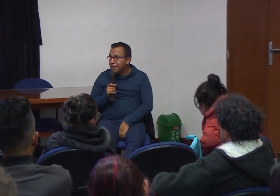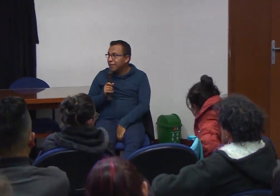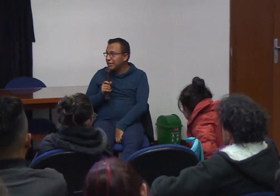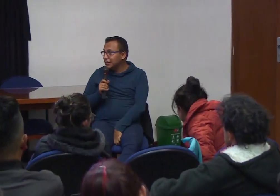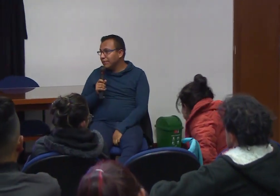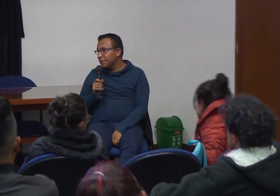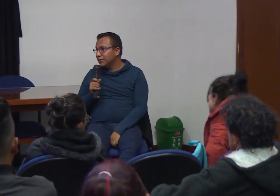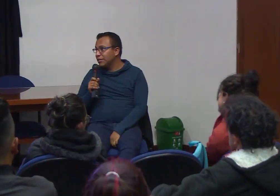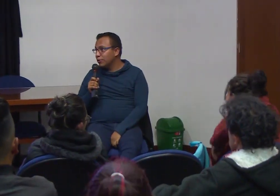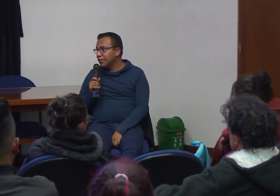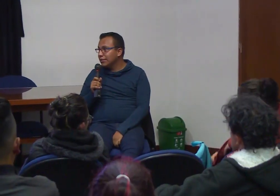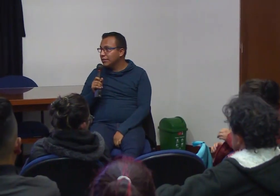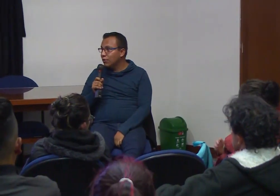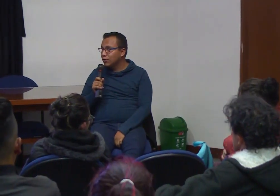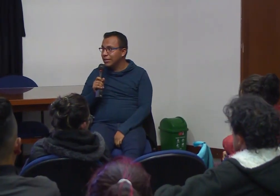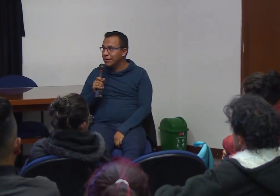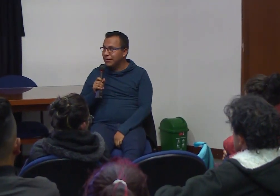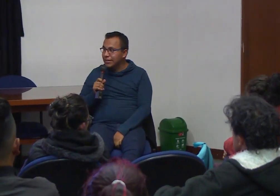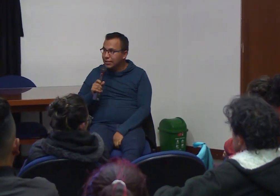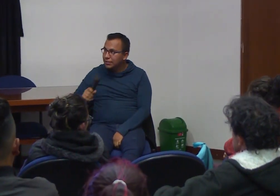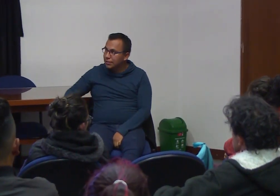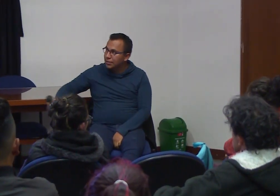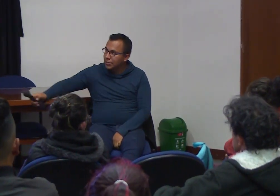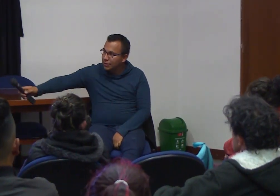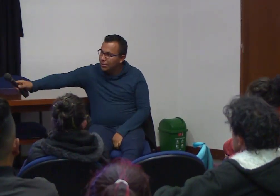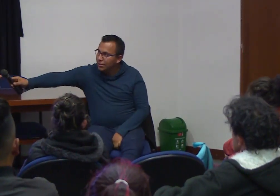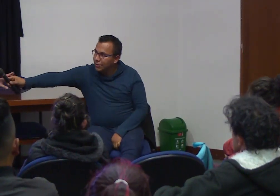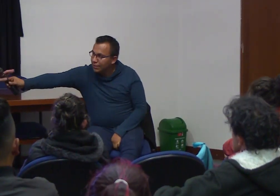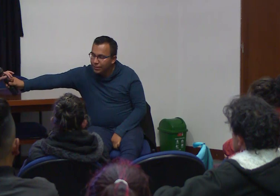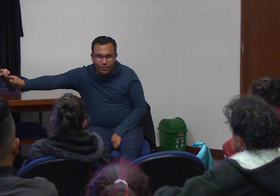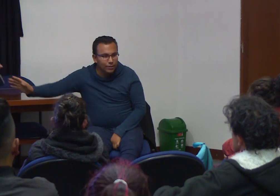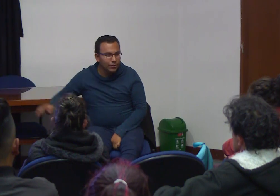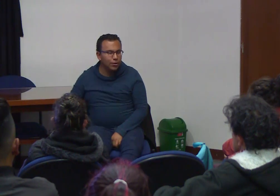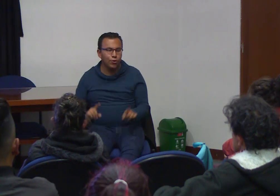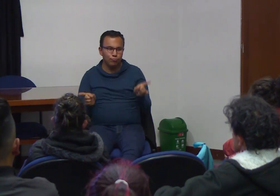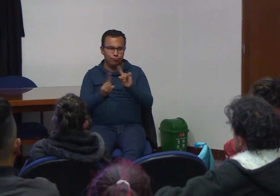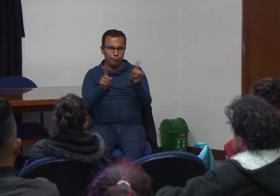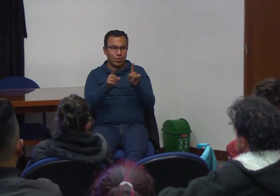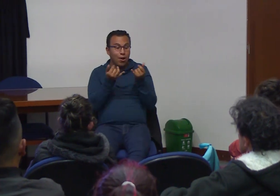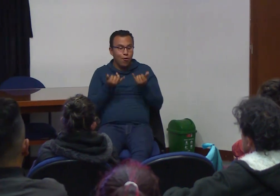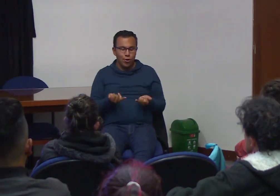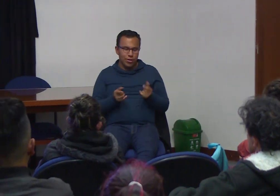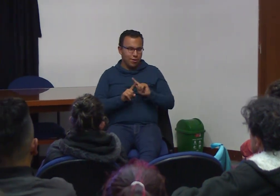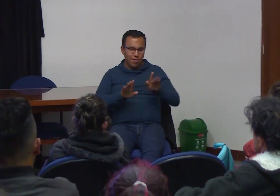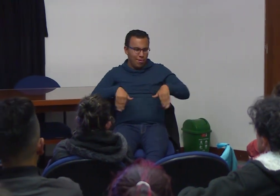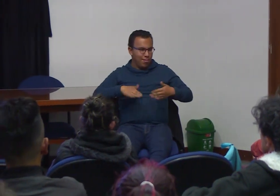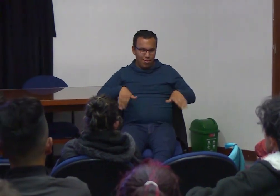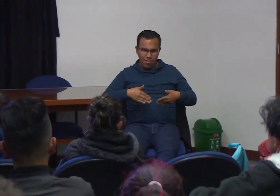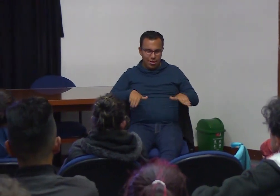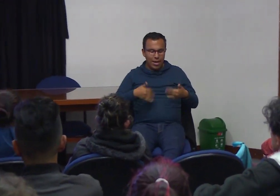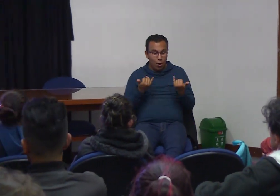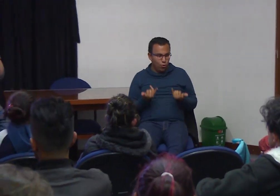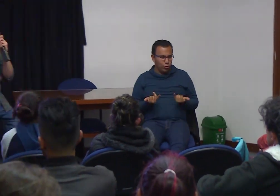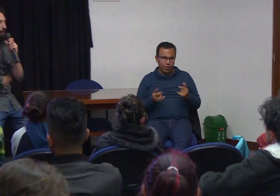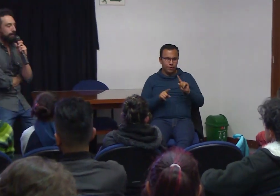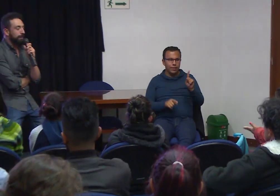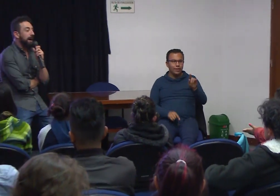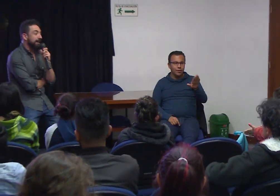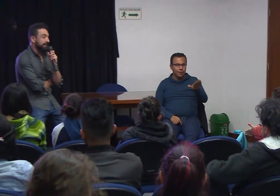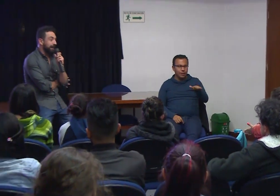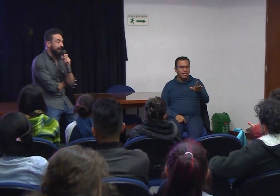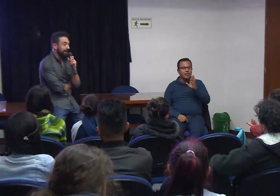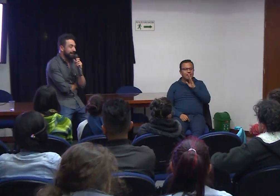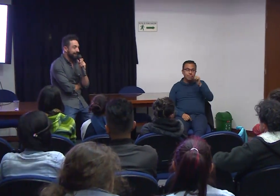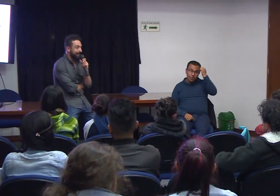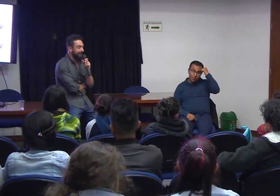sordas hacen partícipes personas sordas o se tienen presentes no ahorita ahorita no tengo la la única Fue